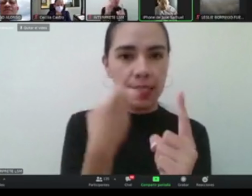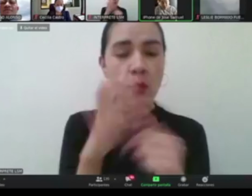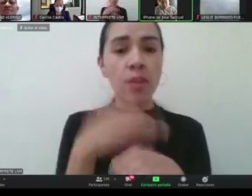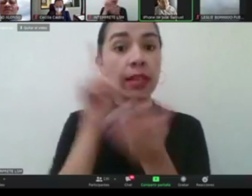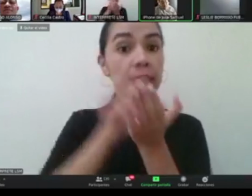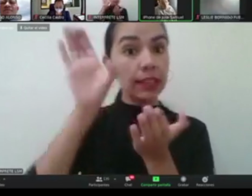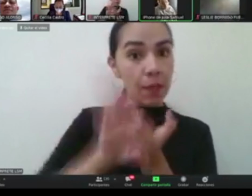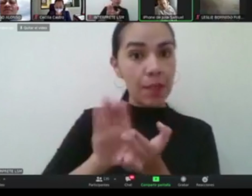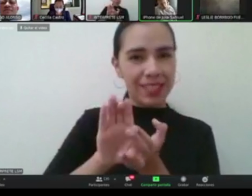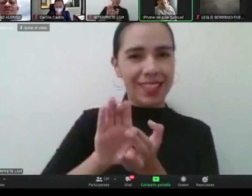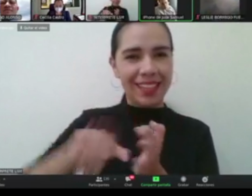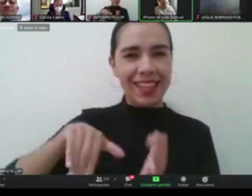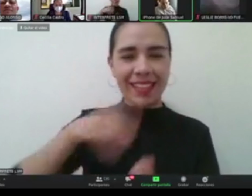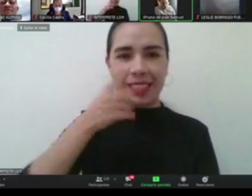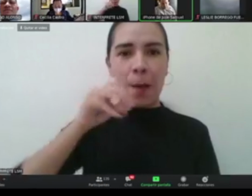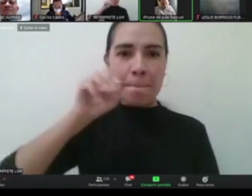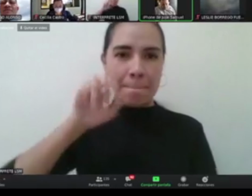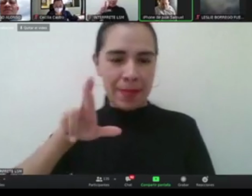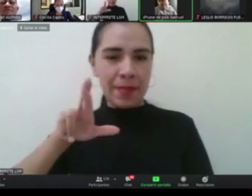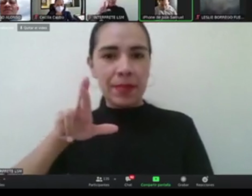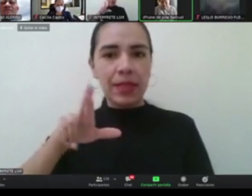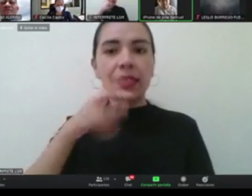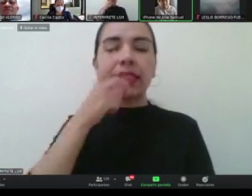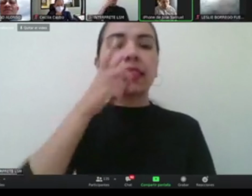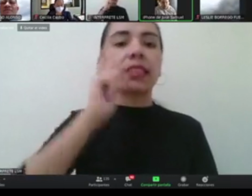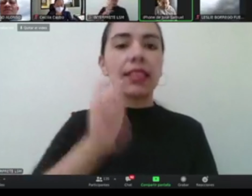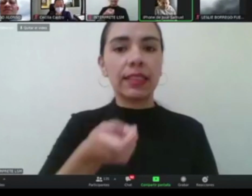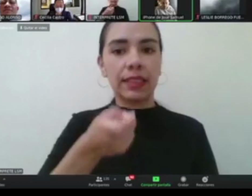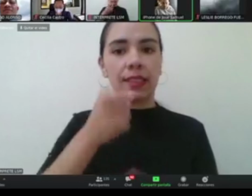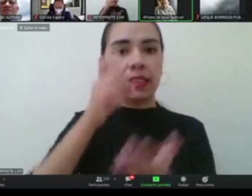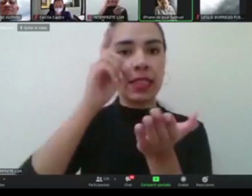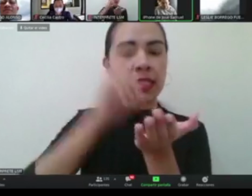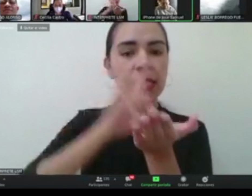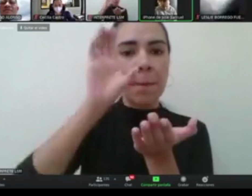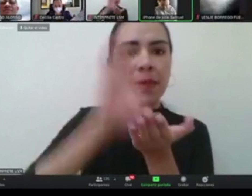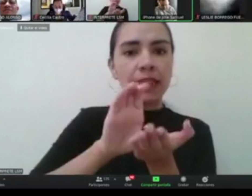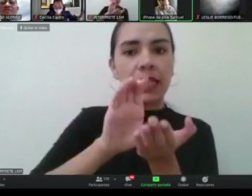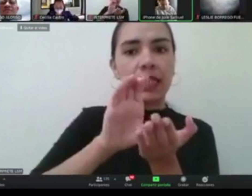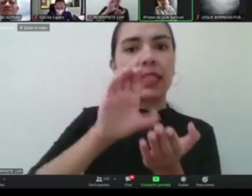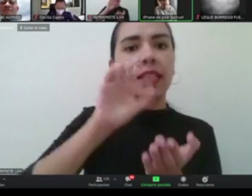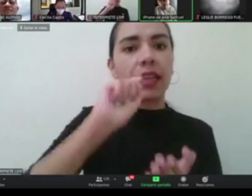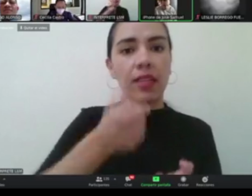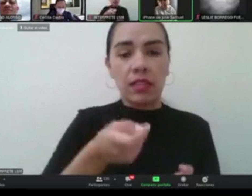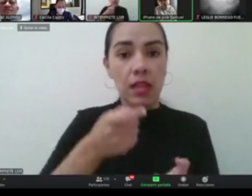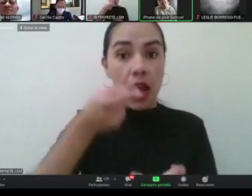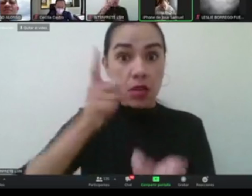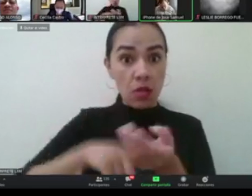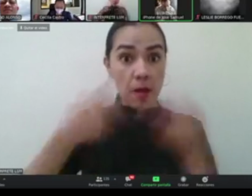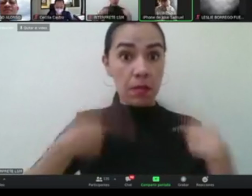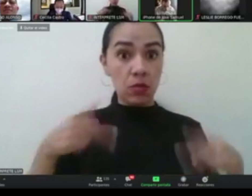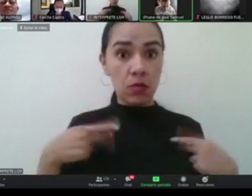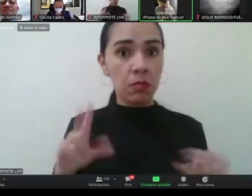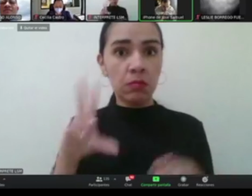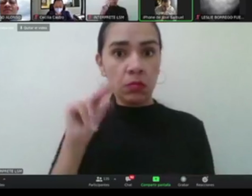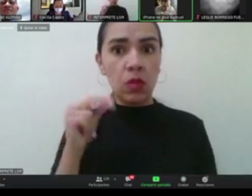como bien decía Marc, es una discapacidad que la asigna a la sociedad, ya no es intrínseca la persona. Yo, por mi